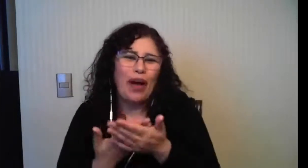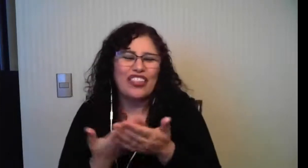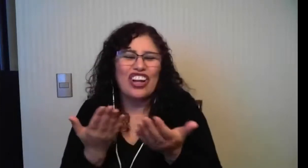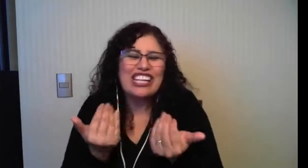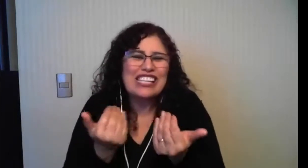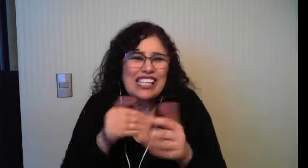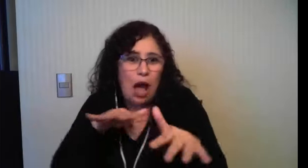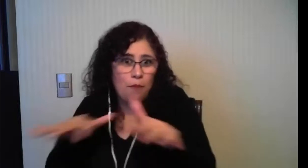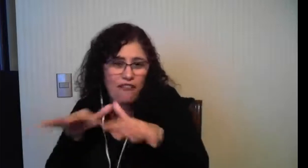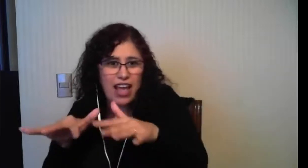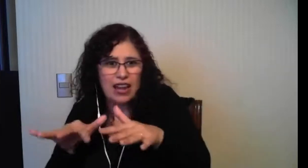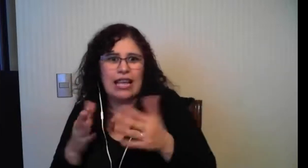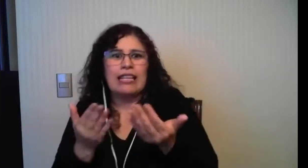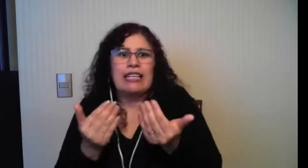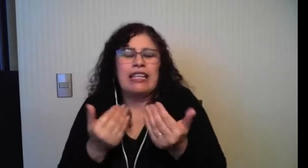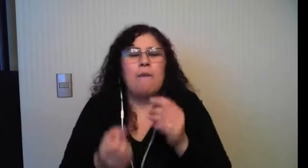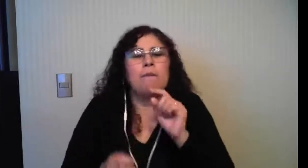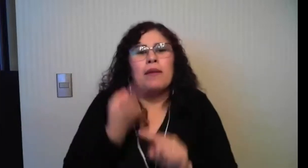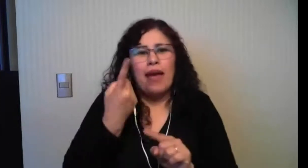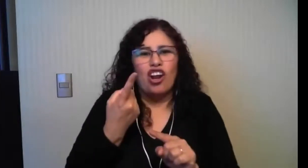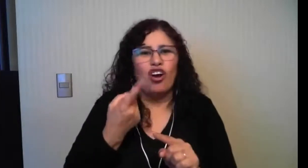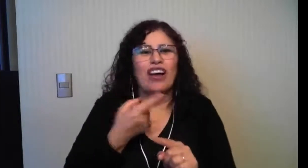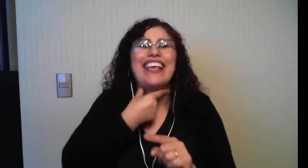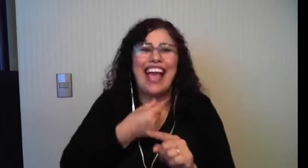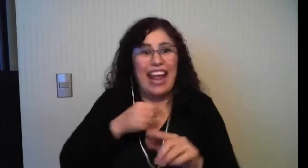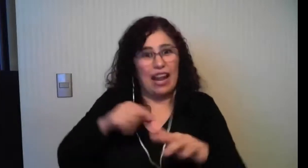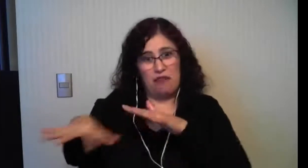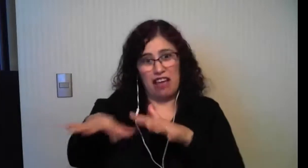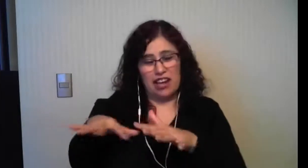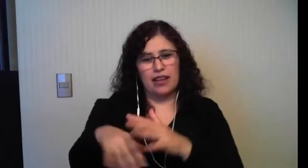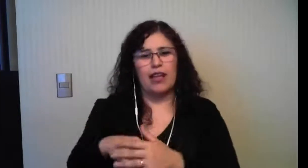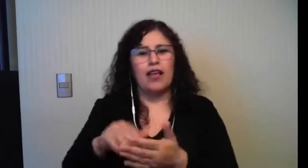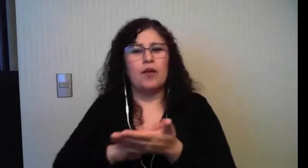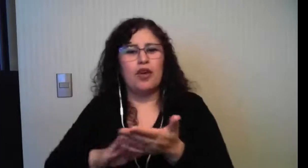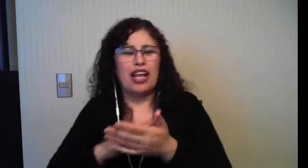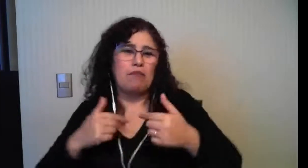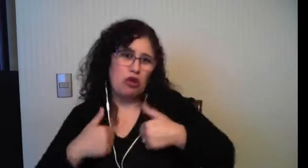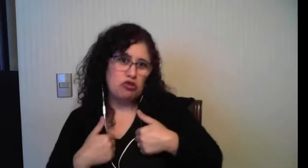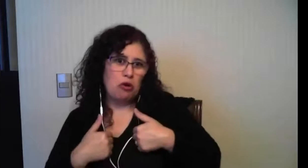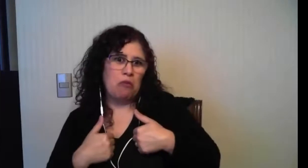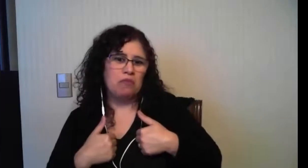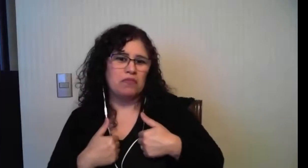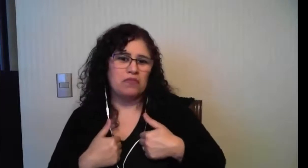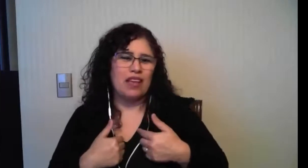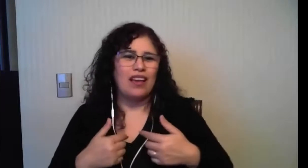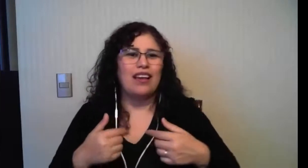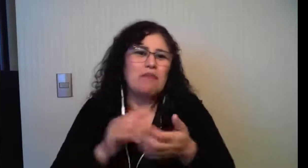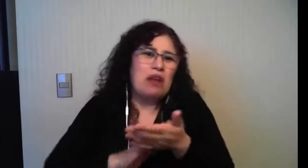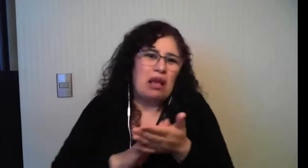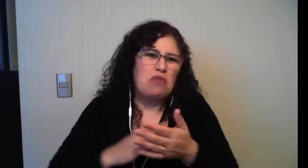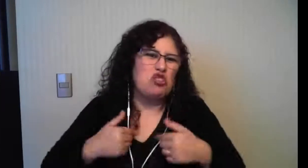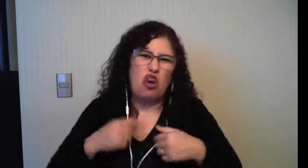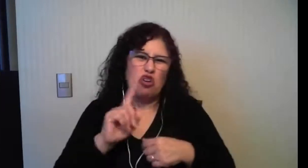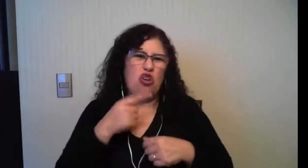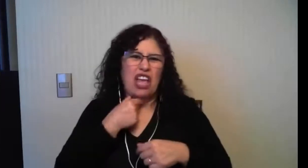intención primero de moverse, ¿ya? Porque si yo no tengo la intención de hablar para hacer la clase, probablemente mi boca no va a verbalizar nada,